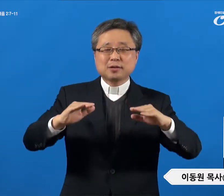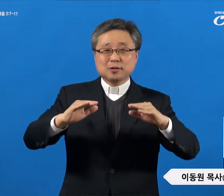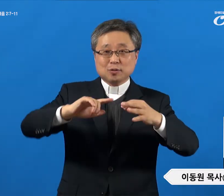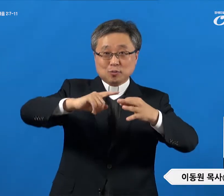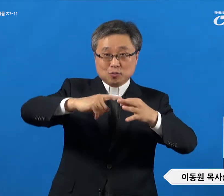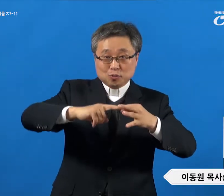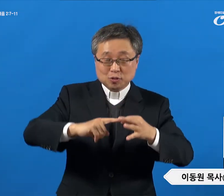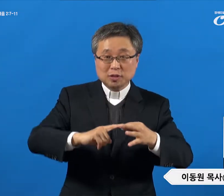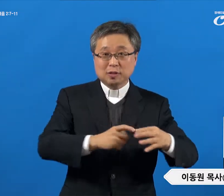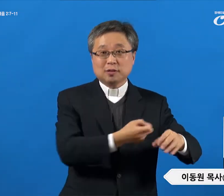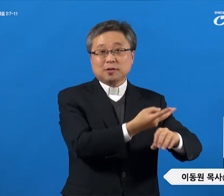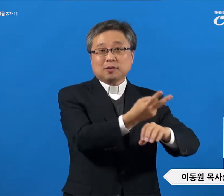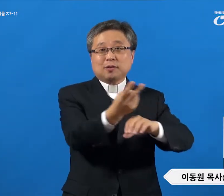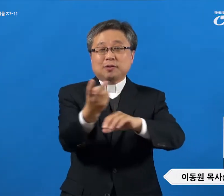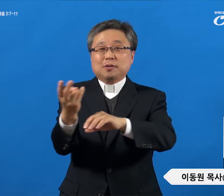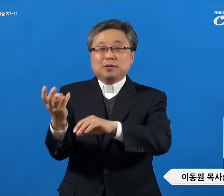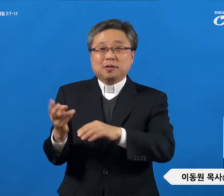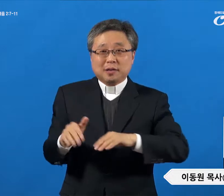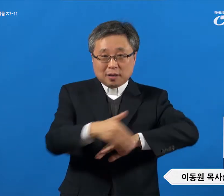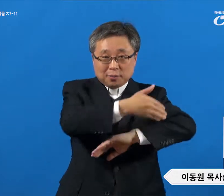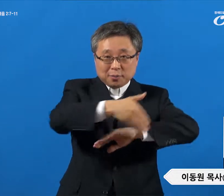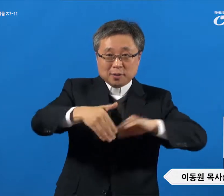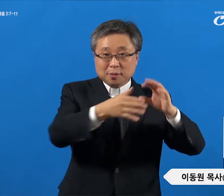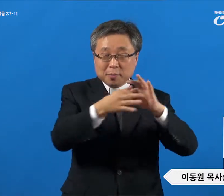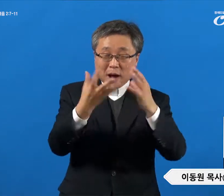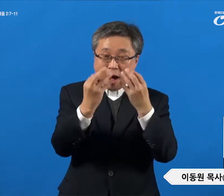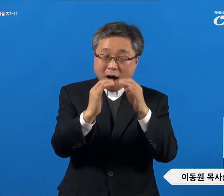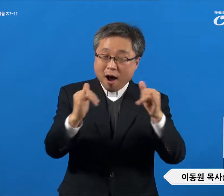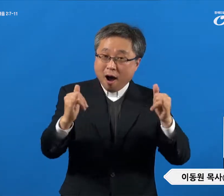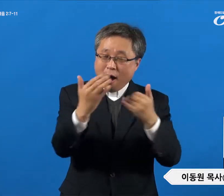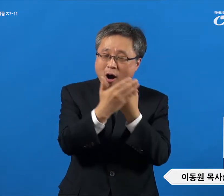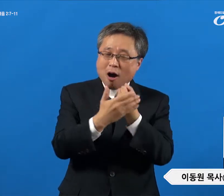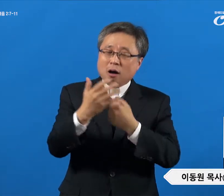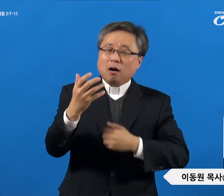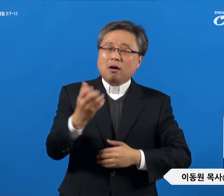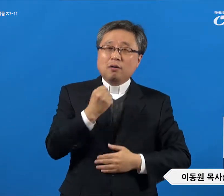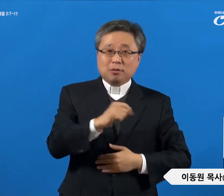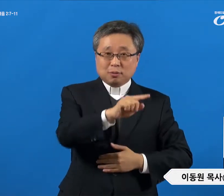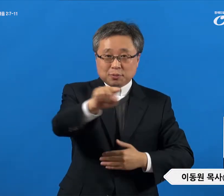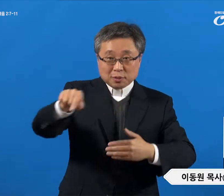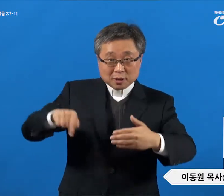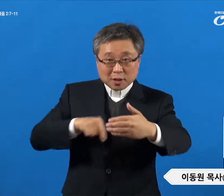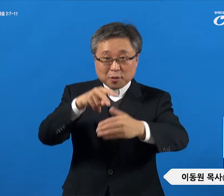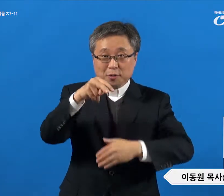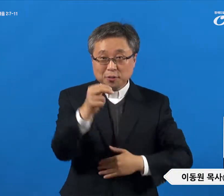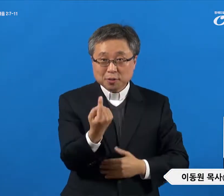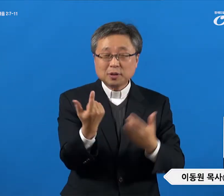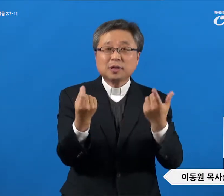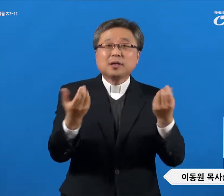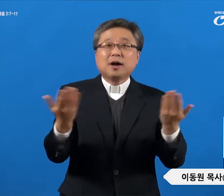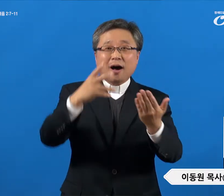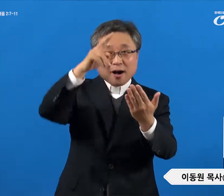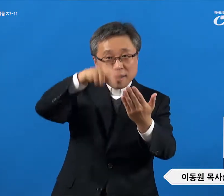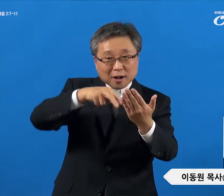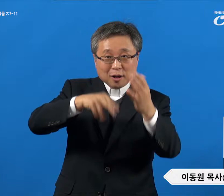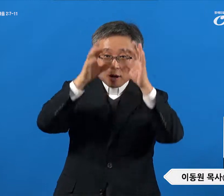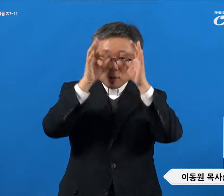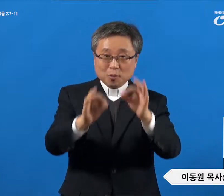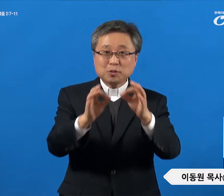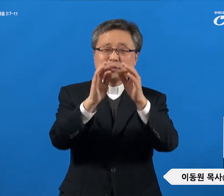많은 사람들에게 적지 않은 은혜를 끼쳐왔습니다. 여러분 가운데도 이것을 읽어보신 분들이 적지 않게